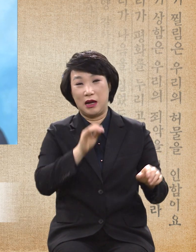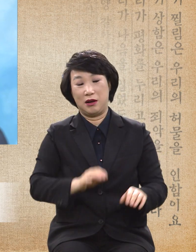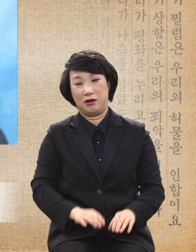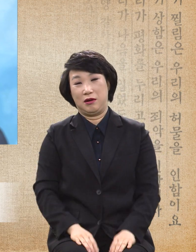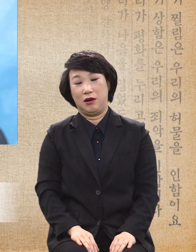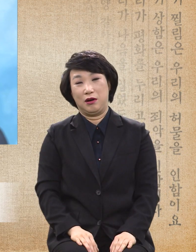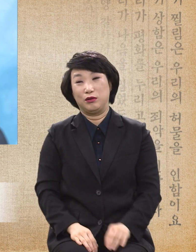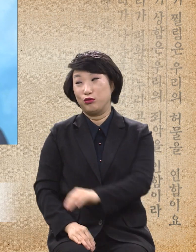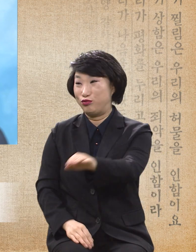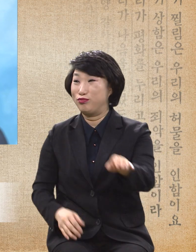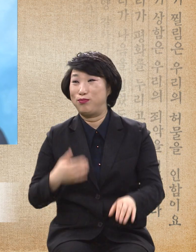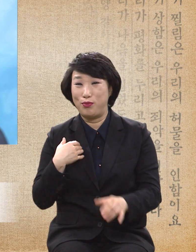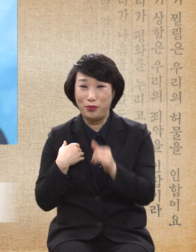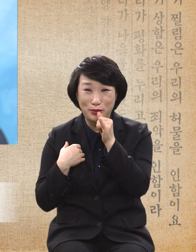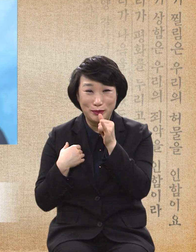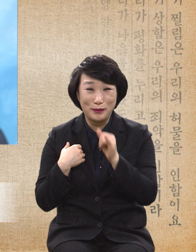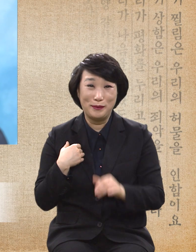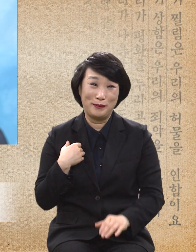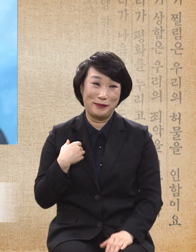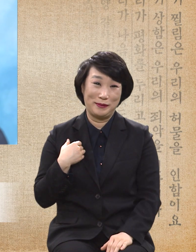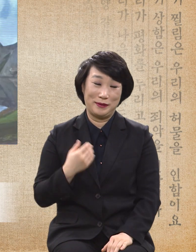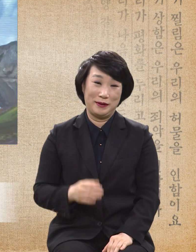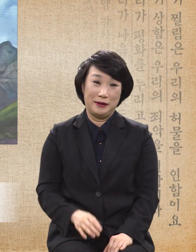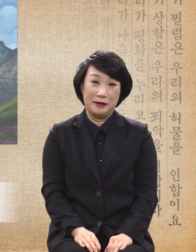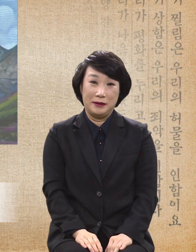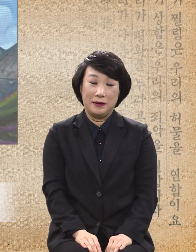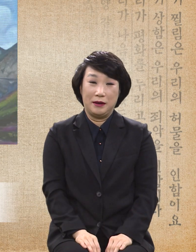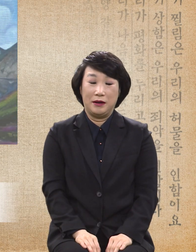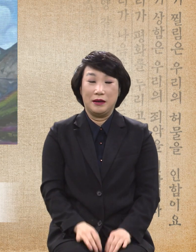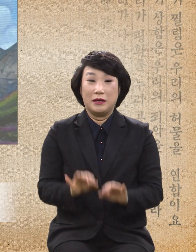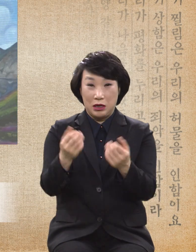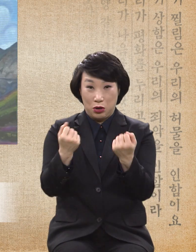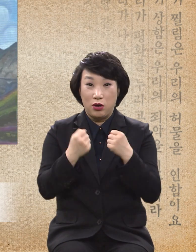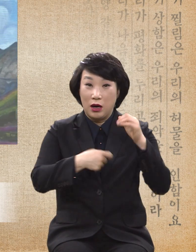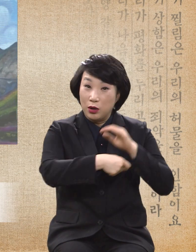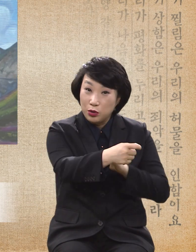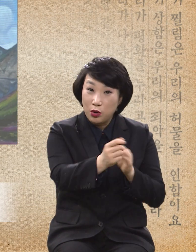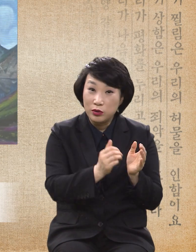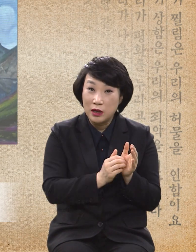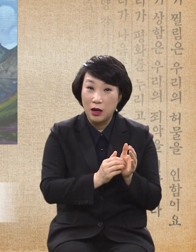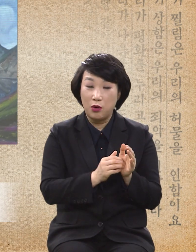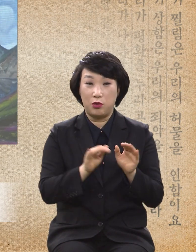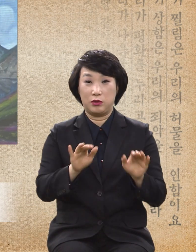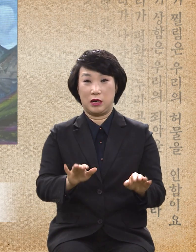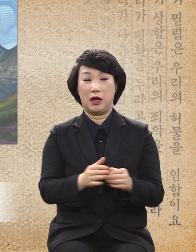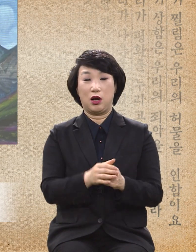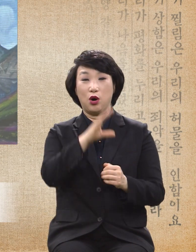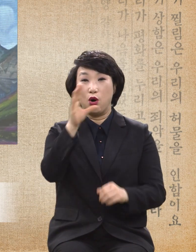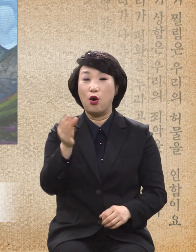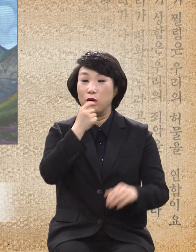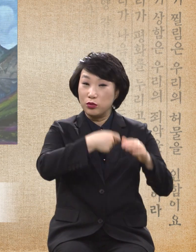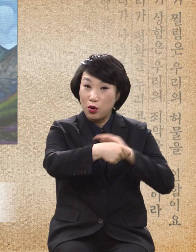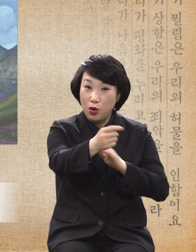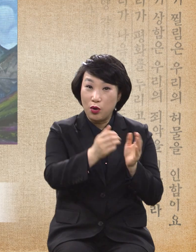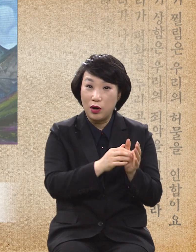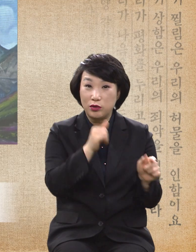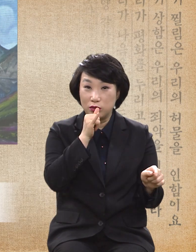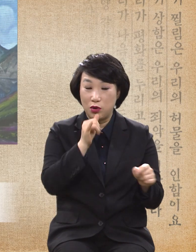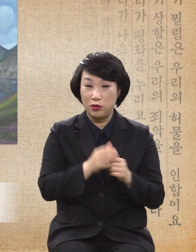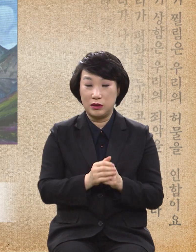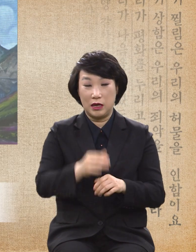그래도 몰라 사람들은. 건강을 도둑질하고 거룩함을